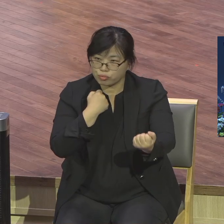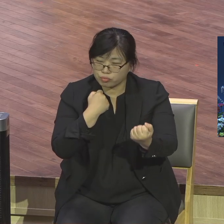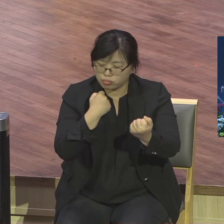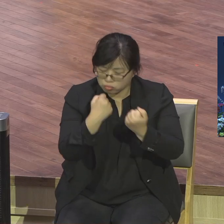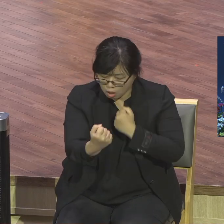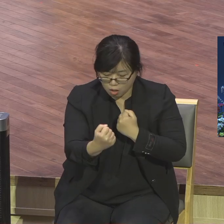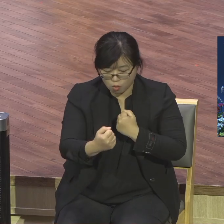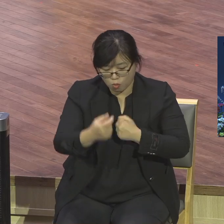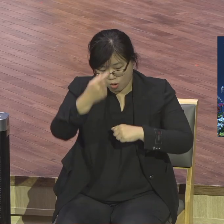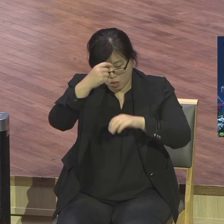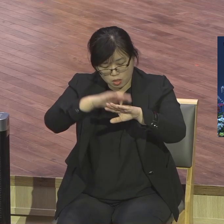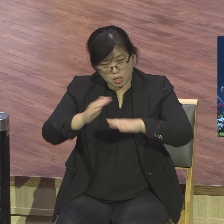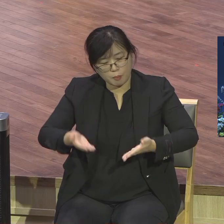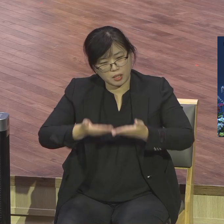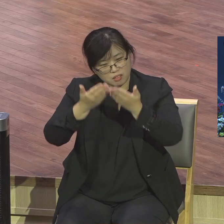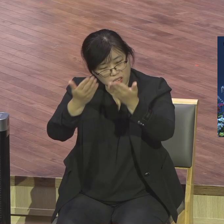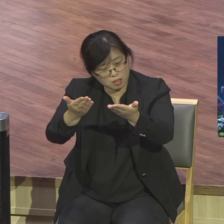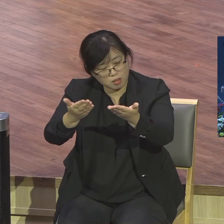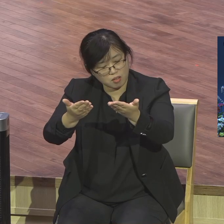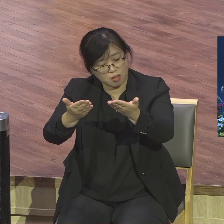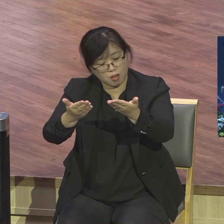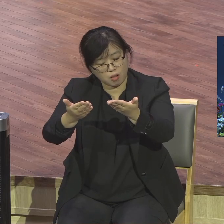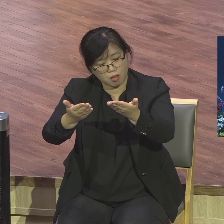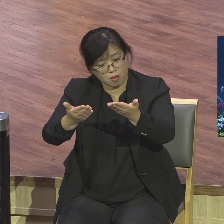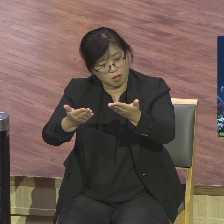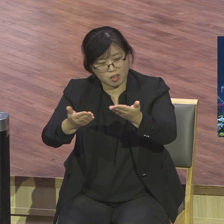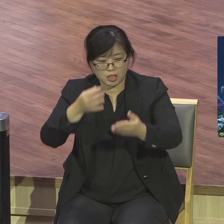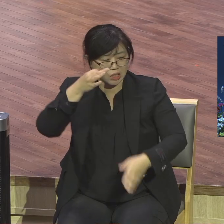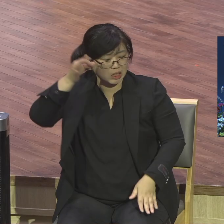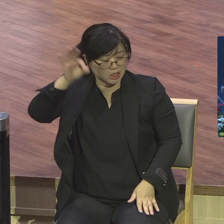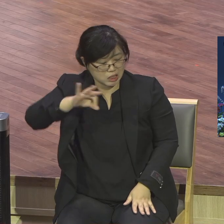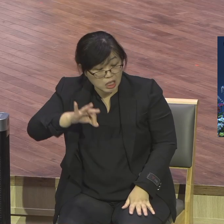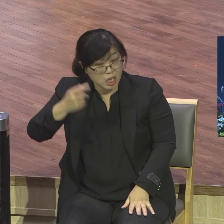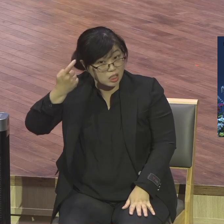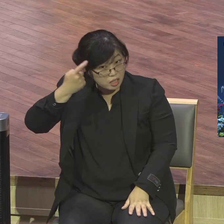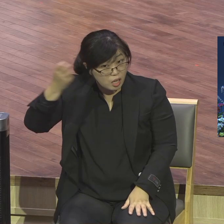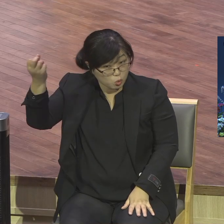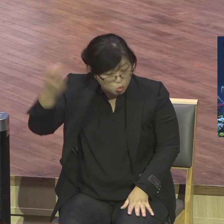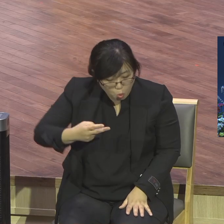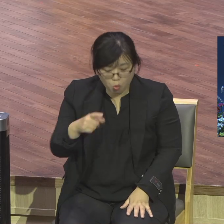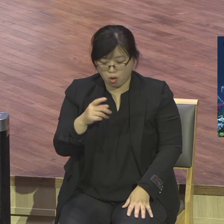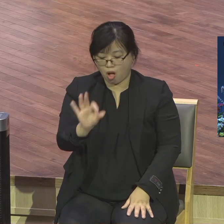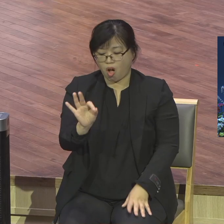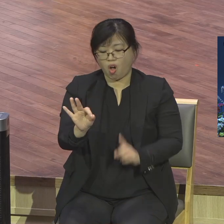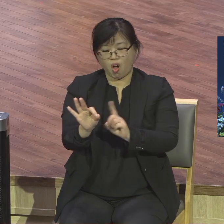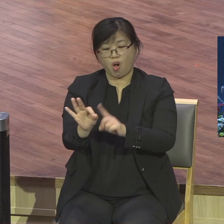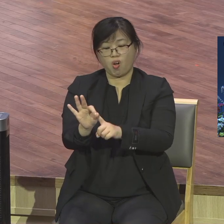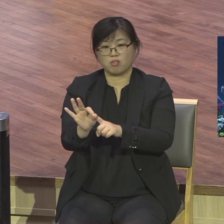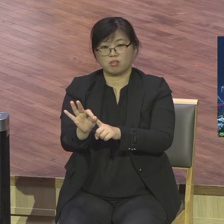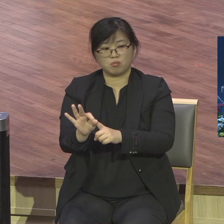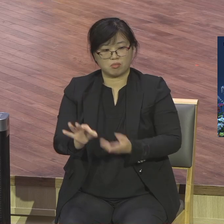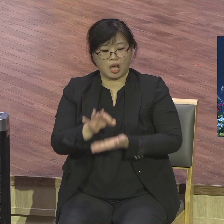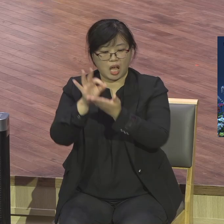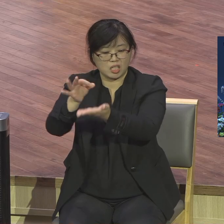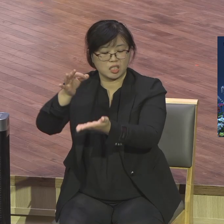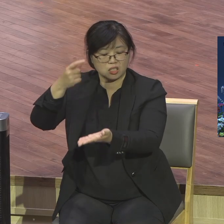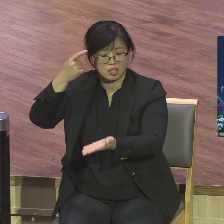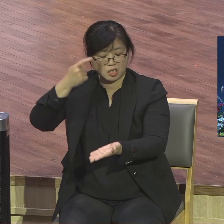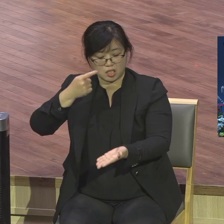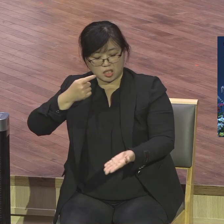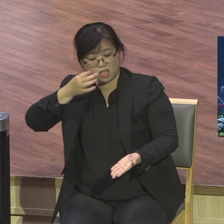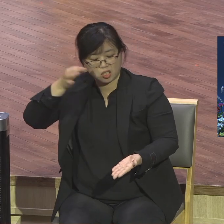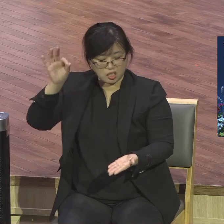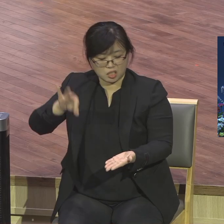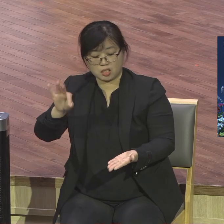하나쯤이야 뭐 나가다 안다 알게 뭐야 천만의 말씀 다 알고 있습니다 어느 장로님이 어느